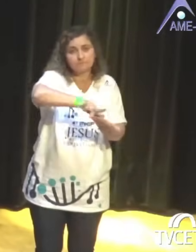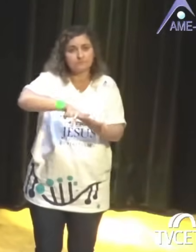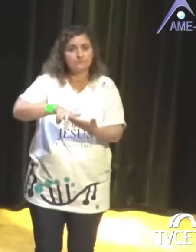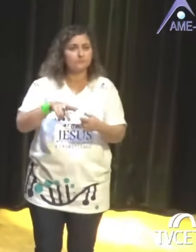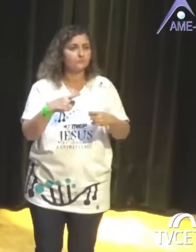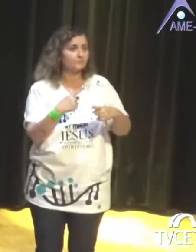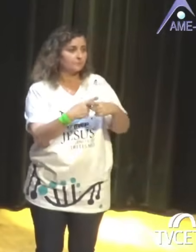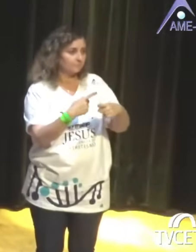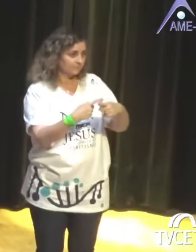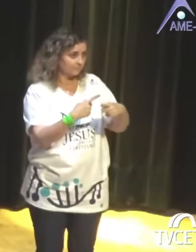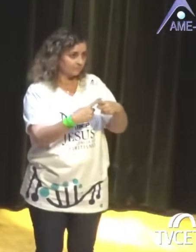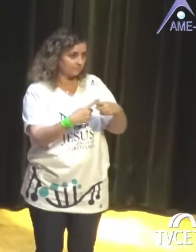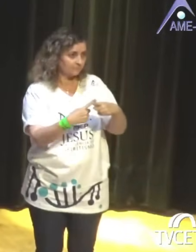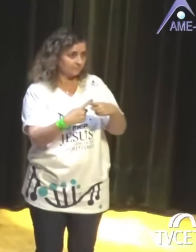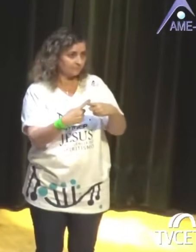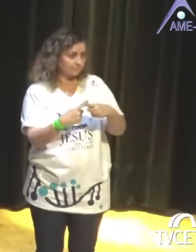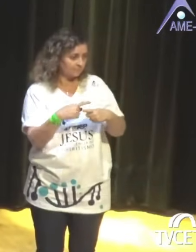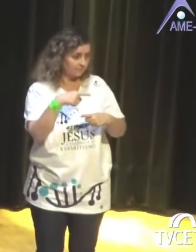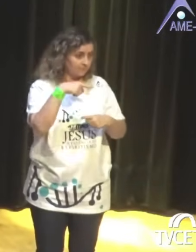Porque esse